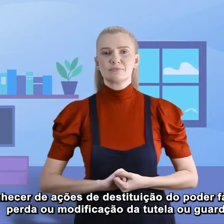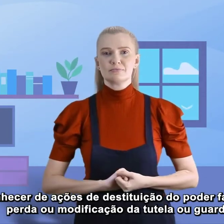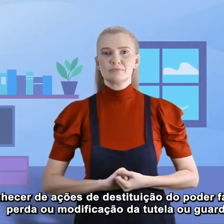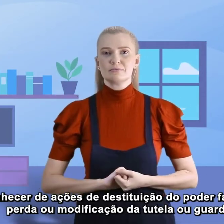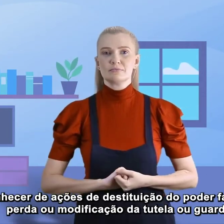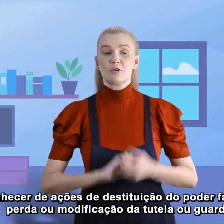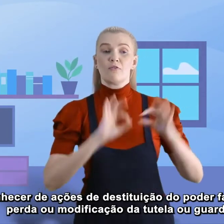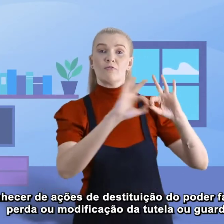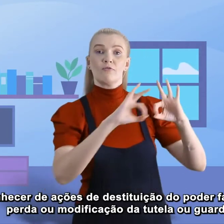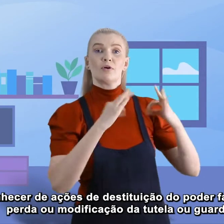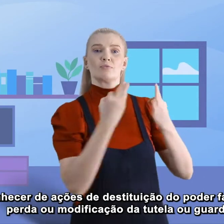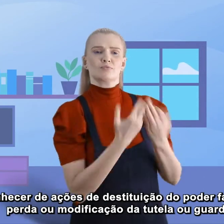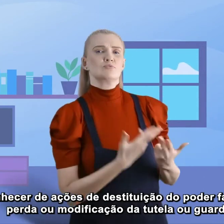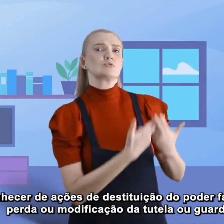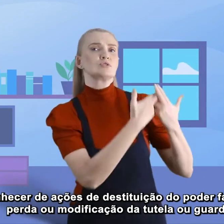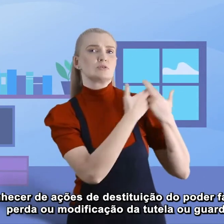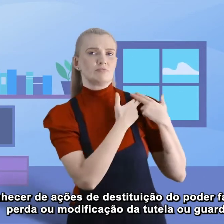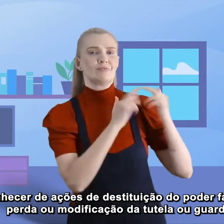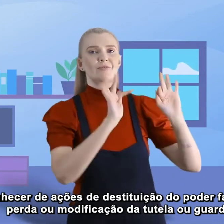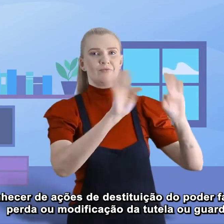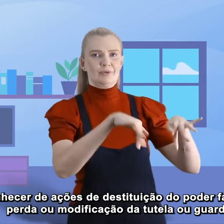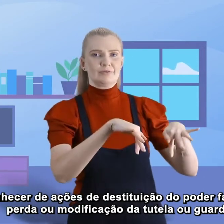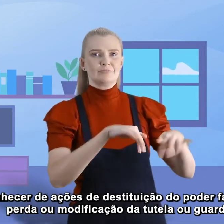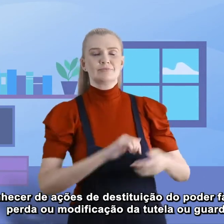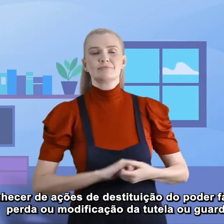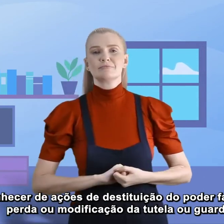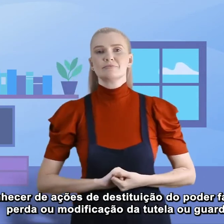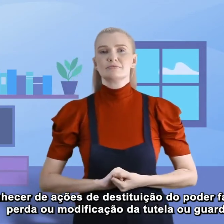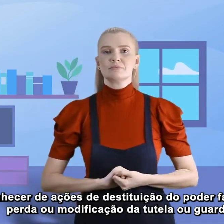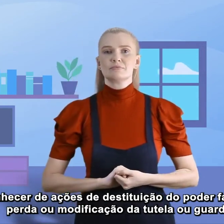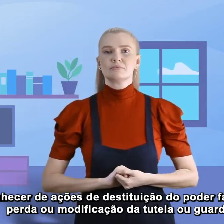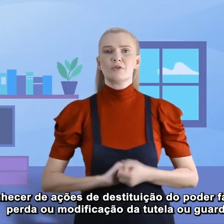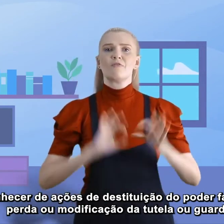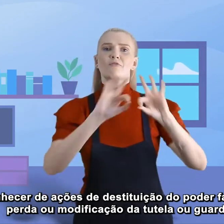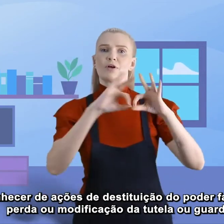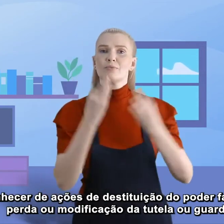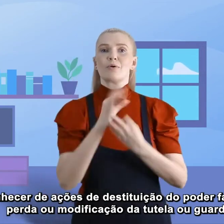perda ou modificação da tutela ou guarda.